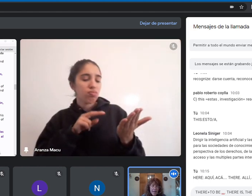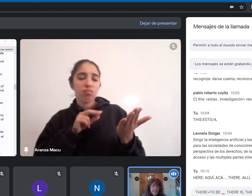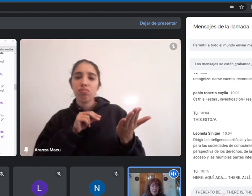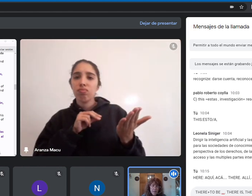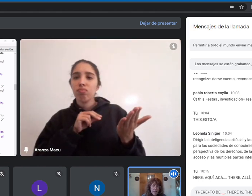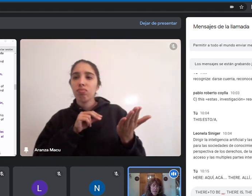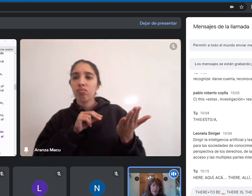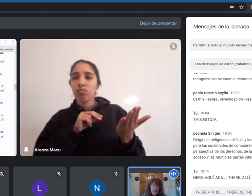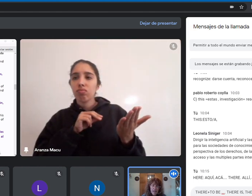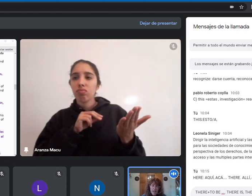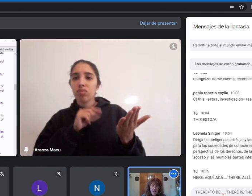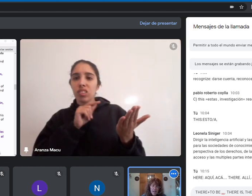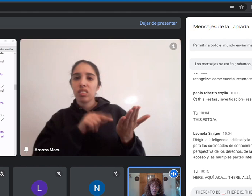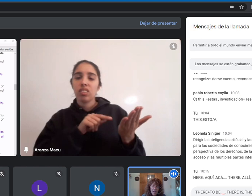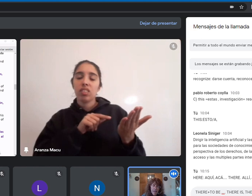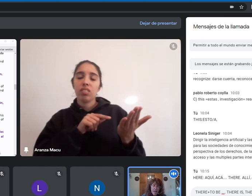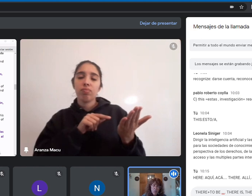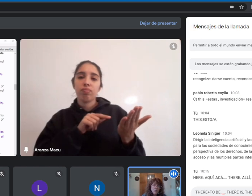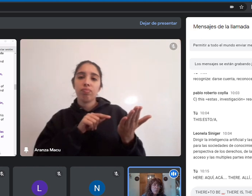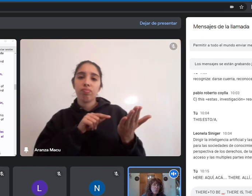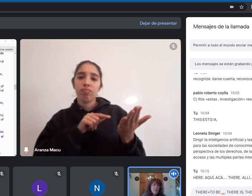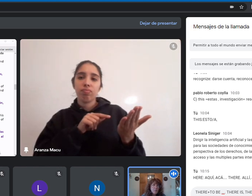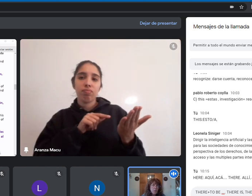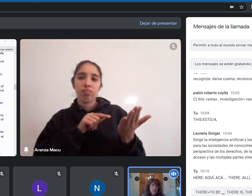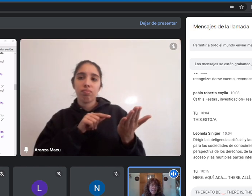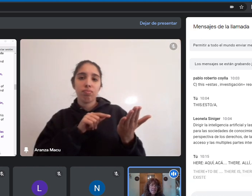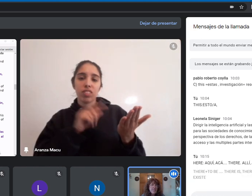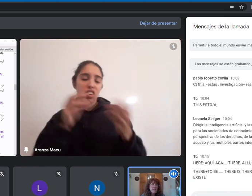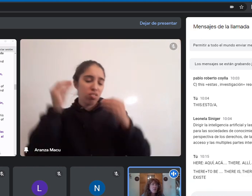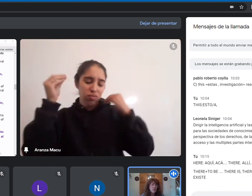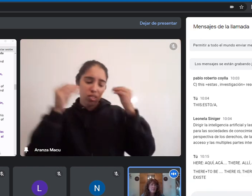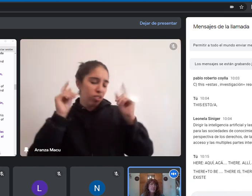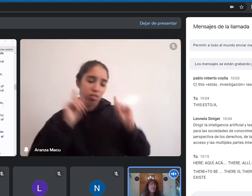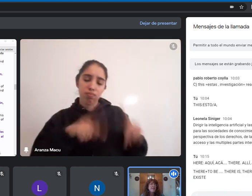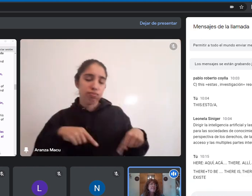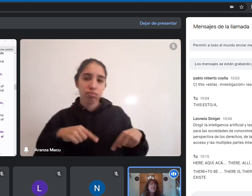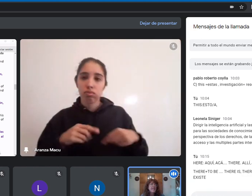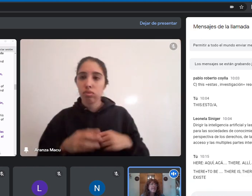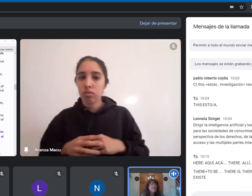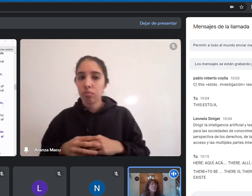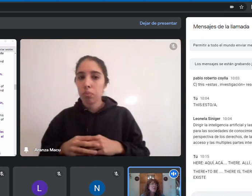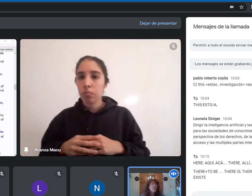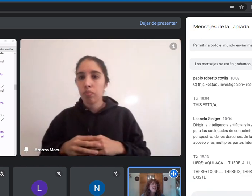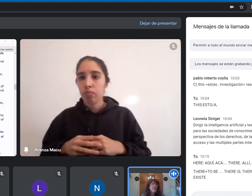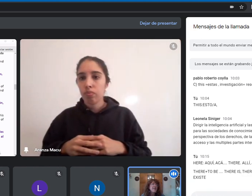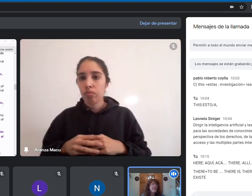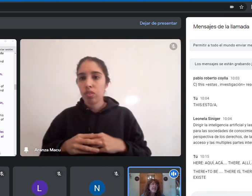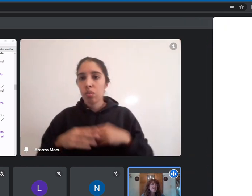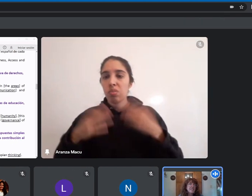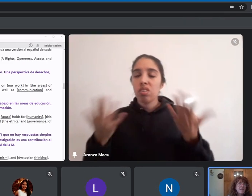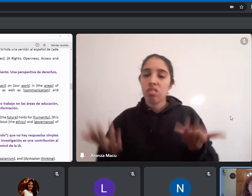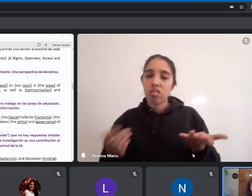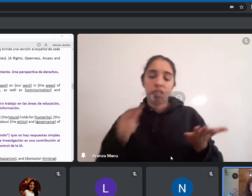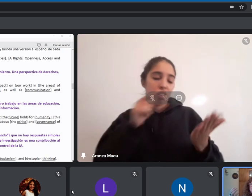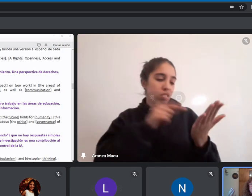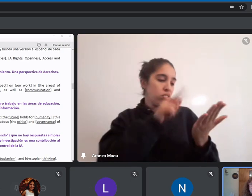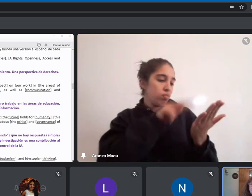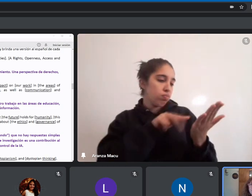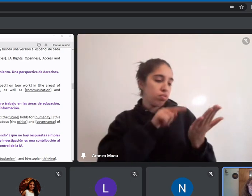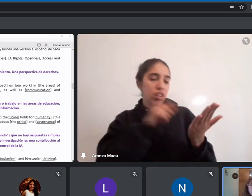van a confundir porque ya les digo. Les va a decir que la acepción de there es allí. Entonces, muchas veces